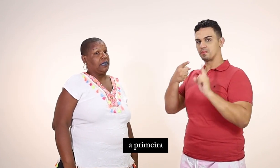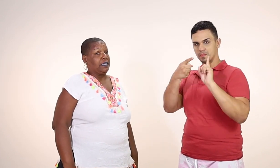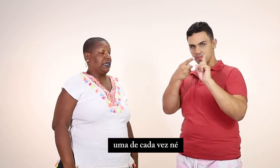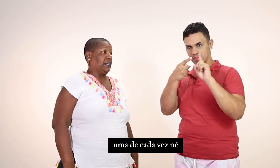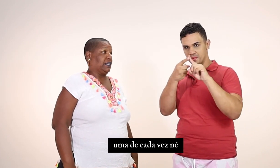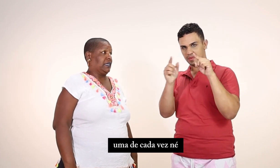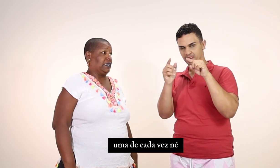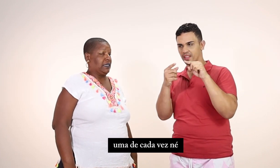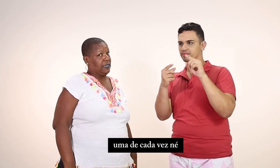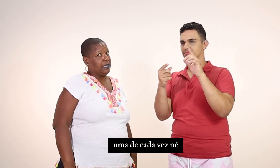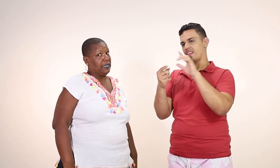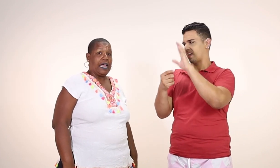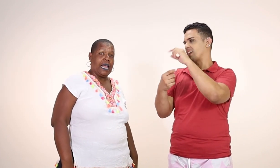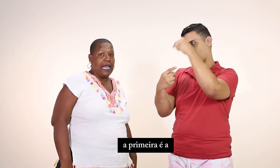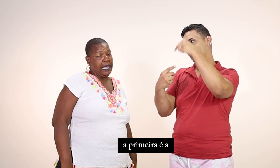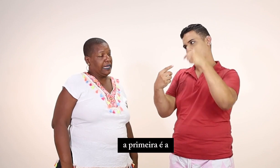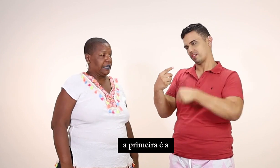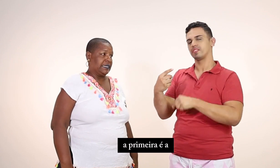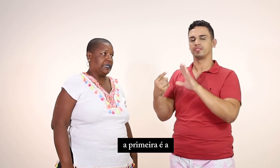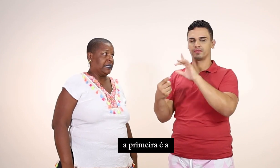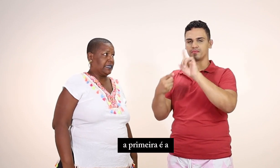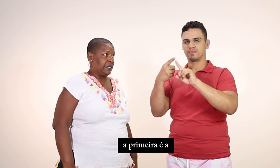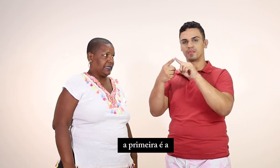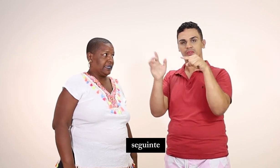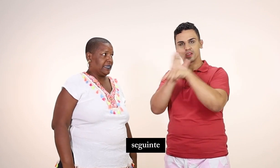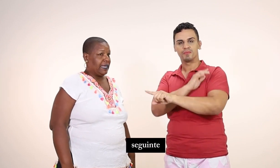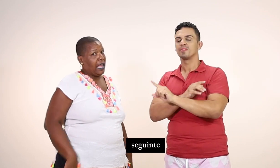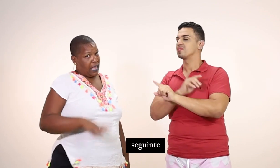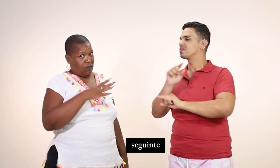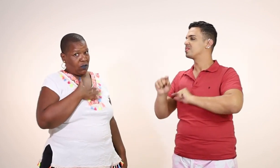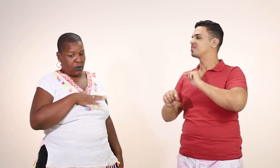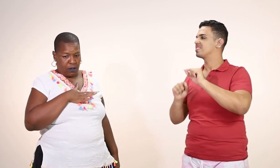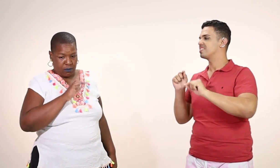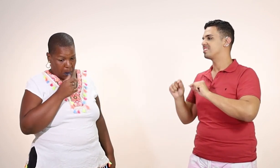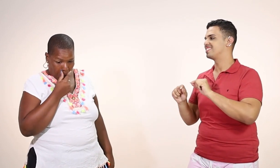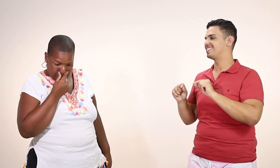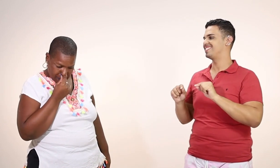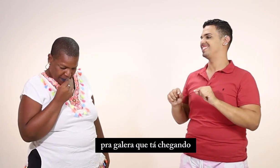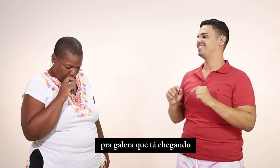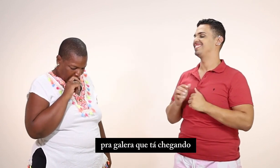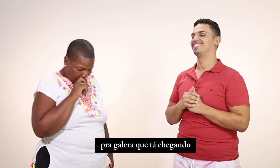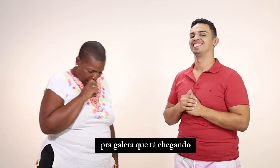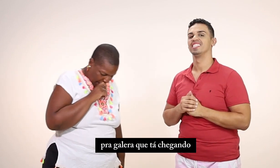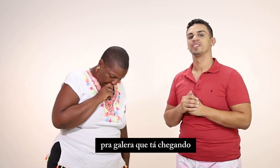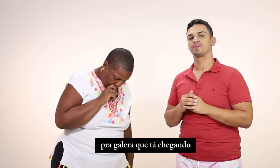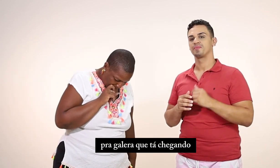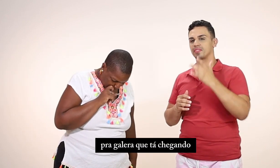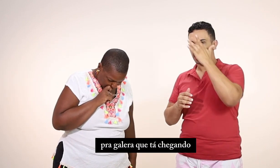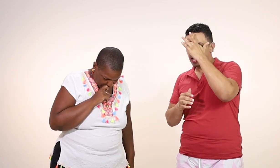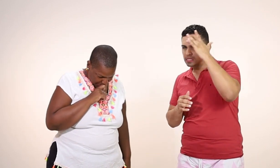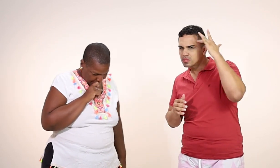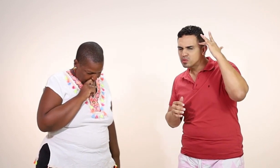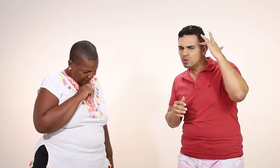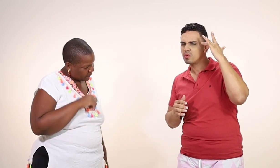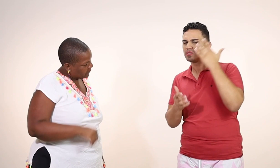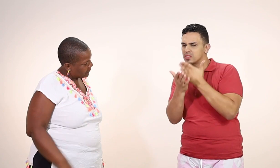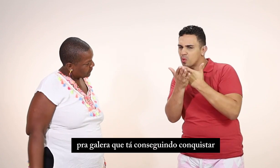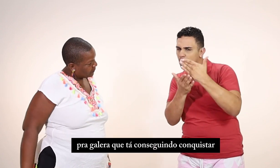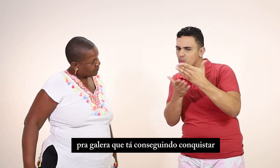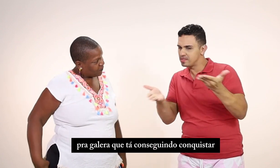uma de cada vez, né? A primeira é a seguinte. Vai com calma. Pra galera que tá chegando, pra galera que